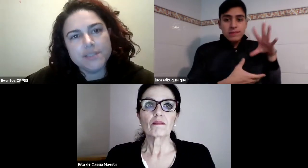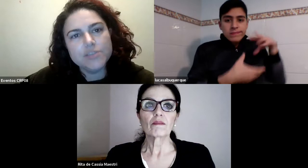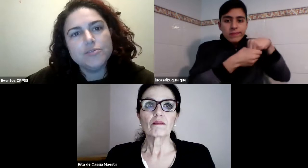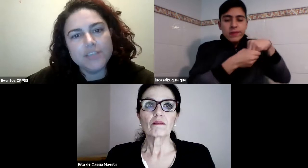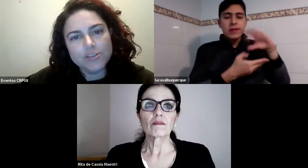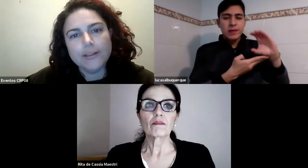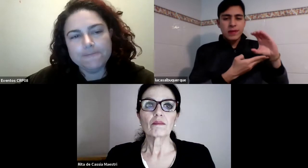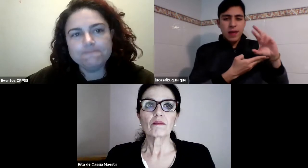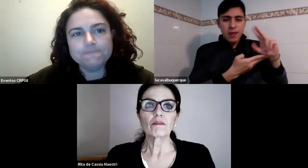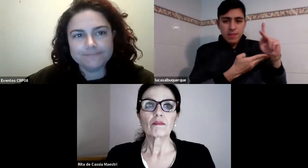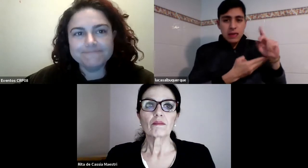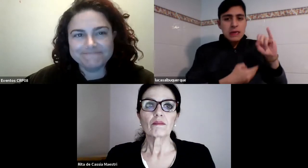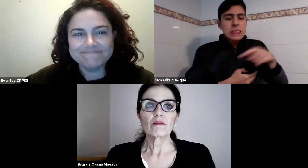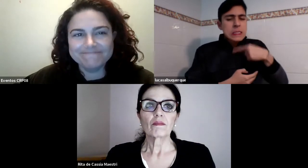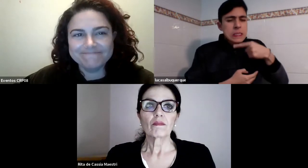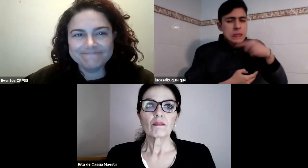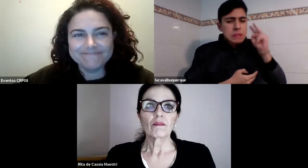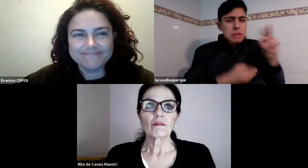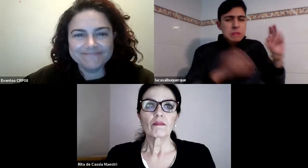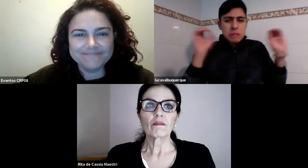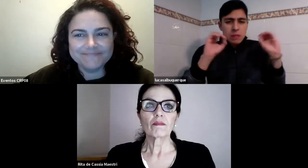depois assistir o vídeo lá.